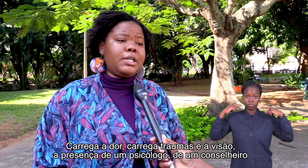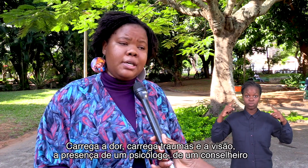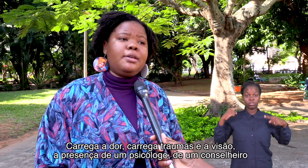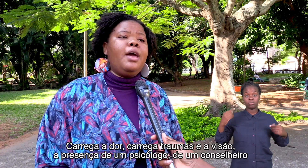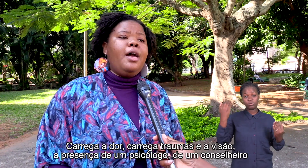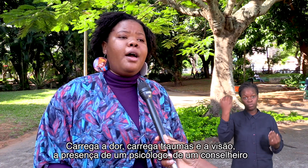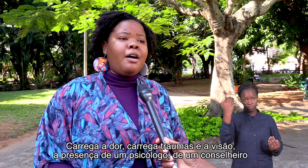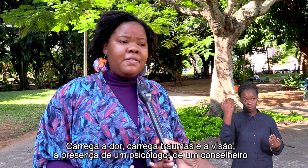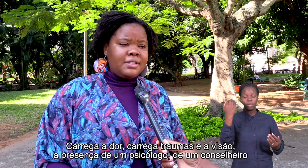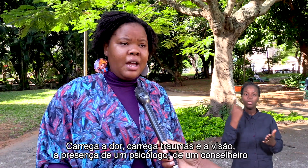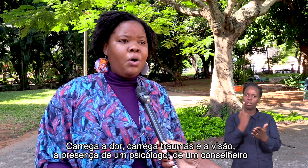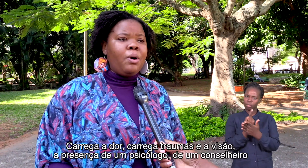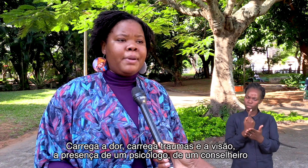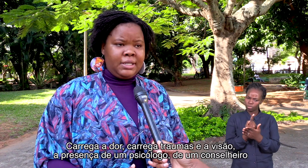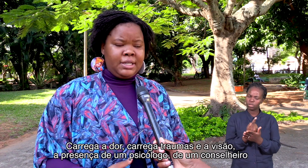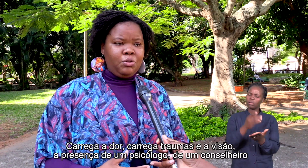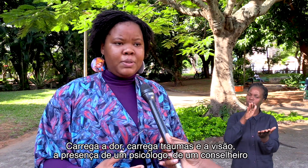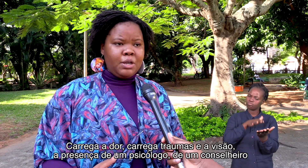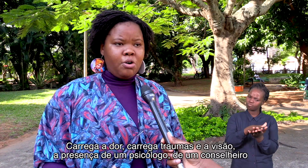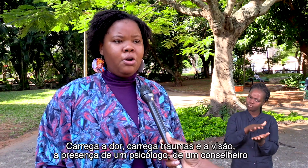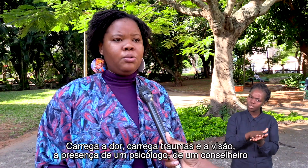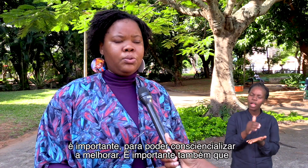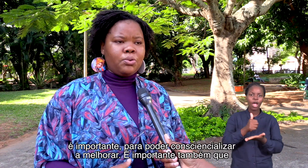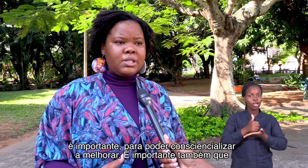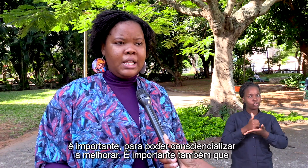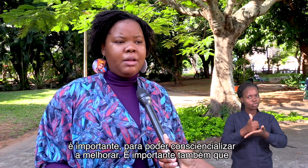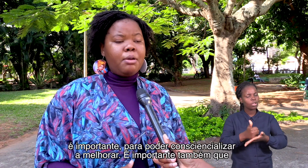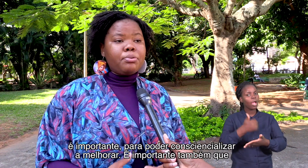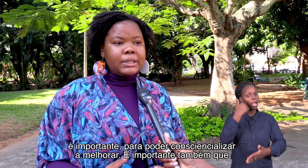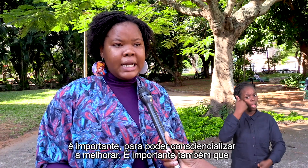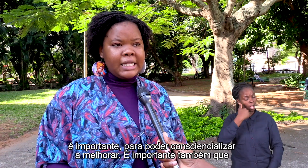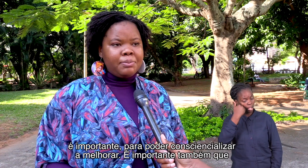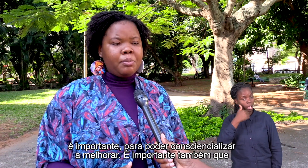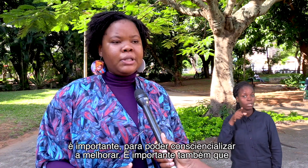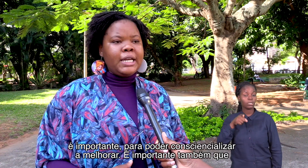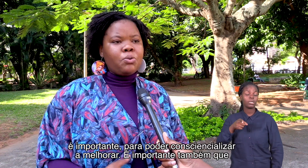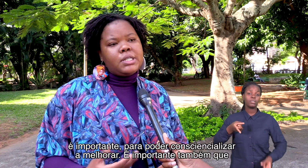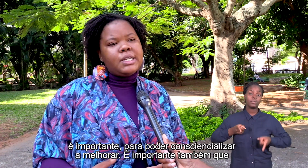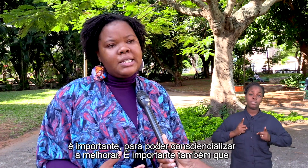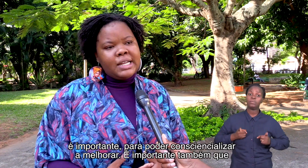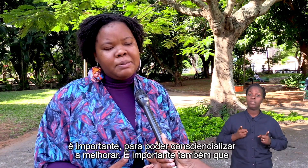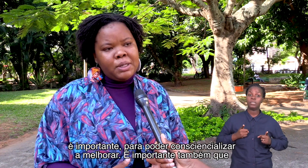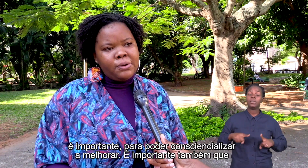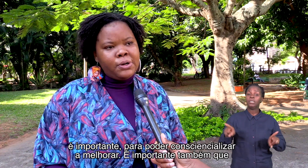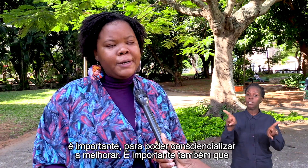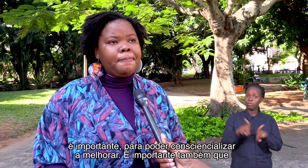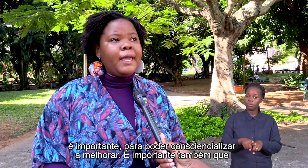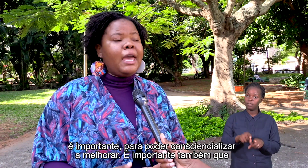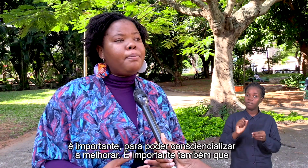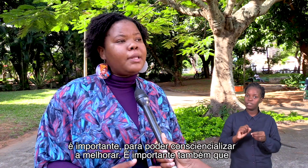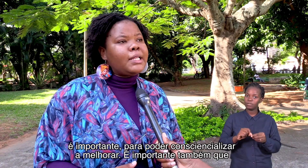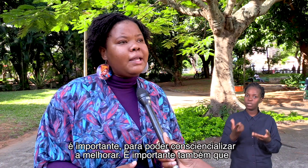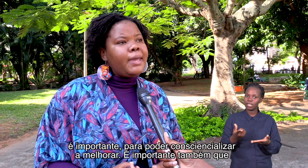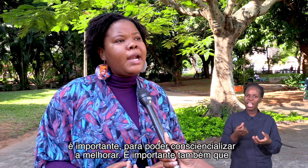traumas, e a visão, a presença de um psicólogo, de um conselheiro é importante para poder consciencializá-la melhor.